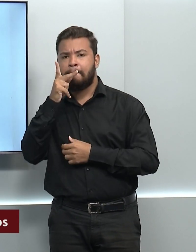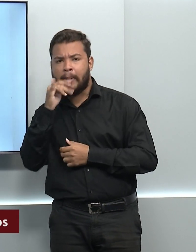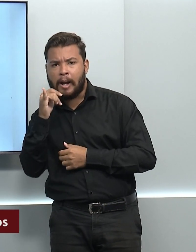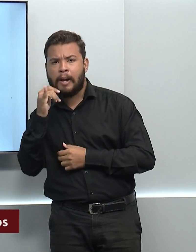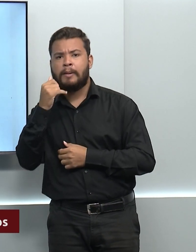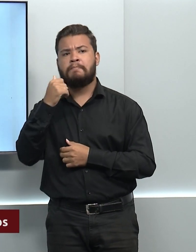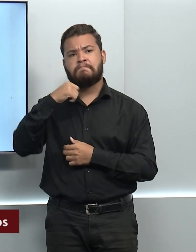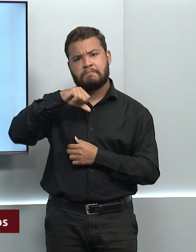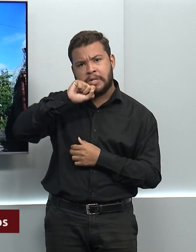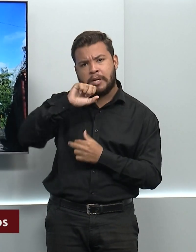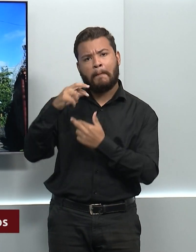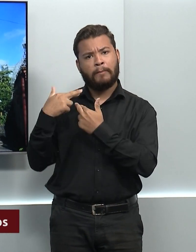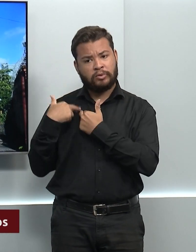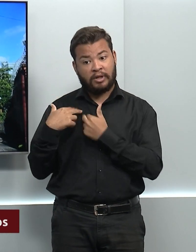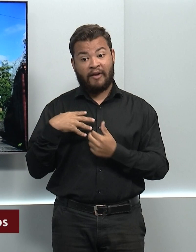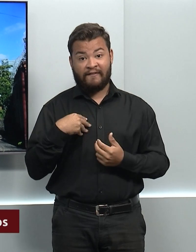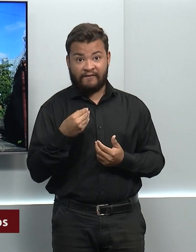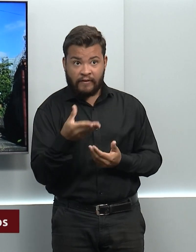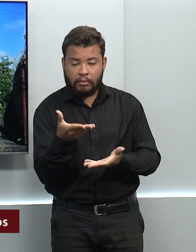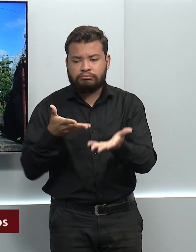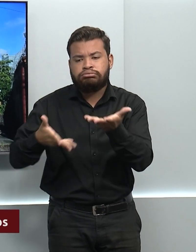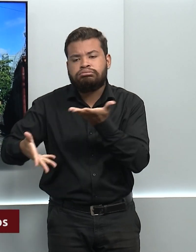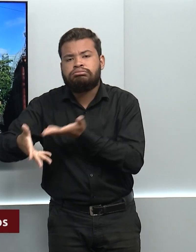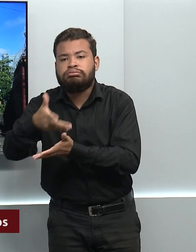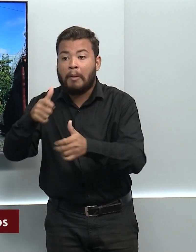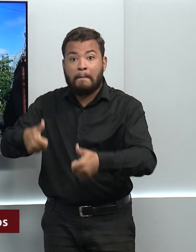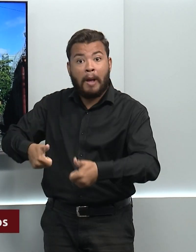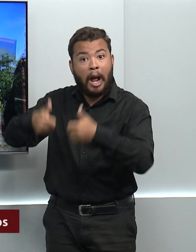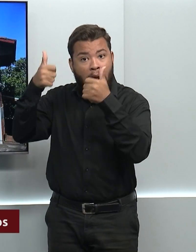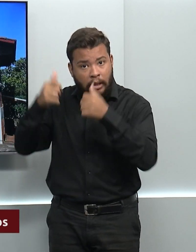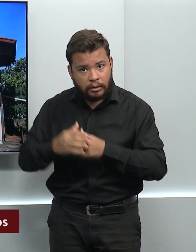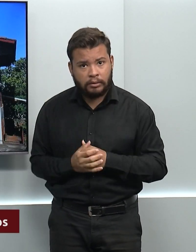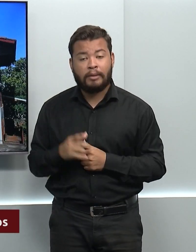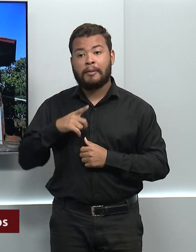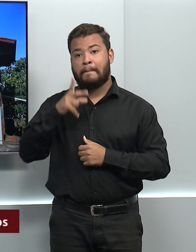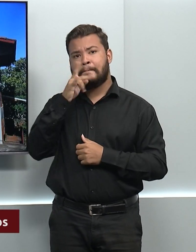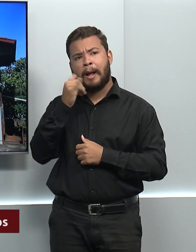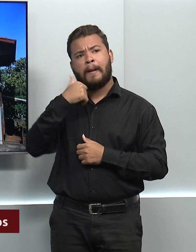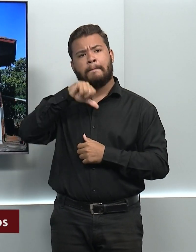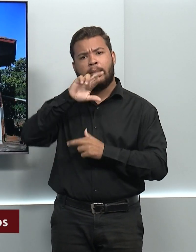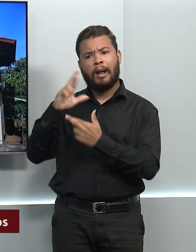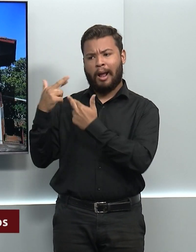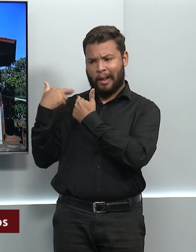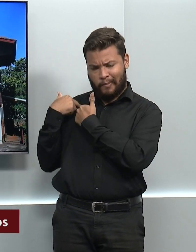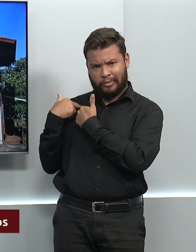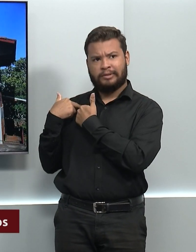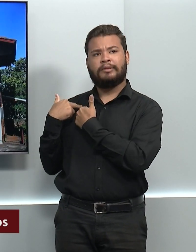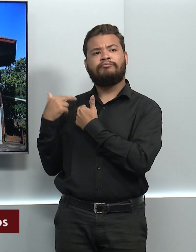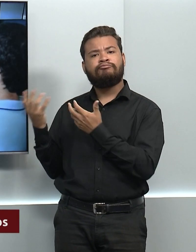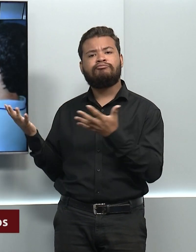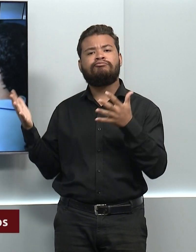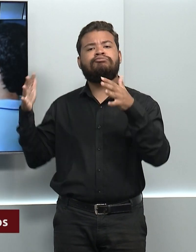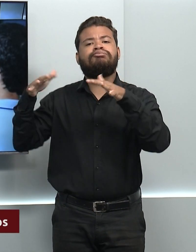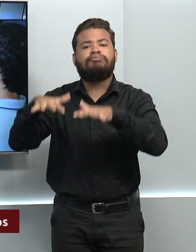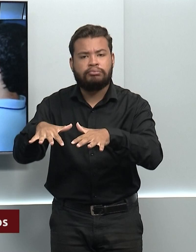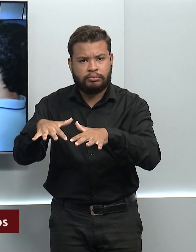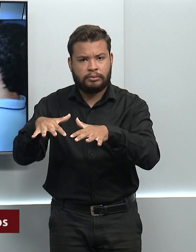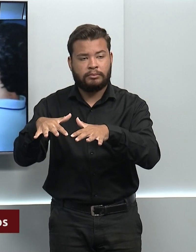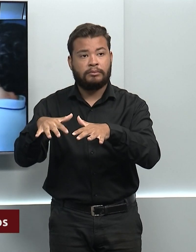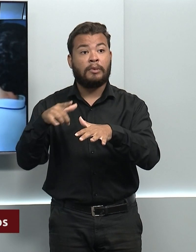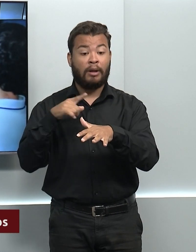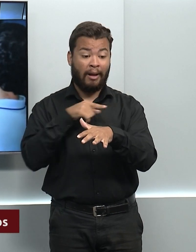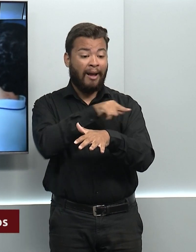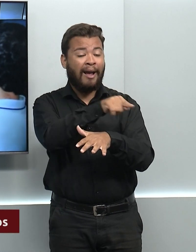pais e filhos. Ele promove encontros de pais e responsáveis por crianças e adolescentes com